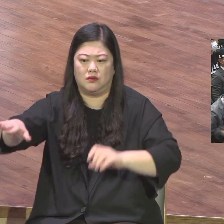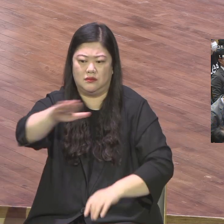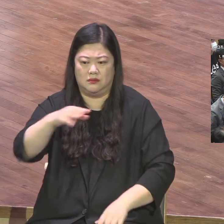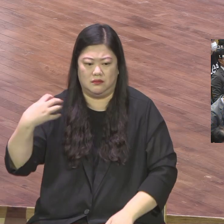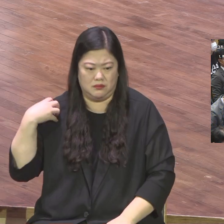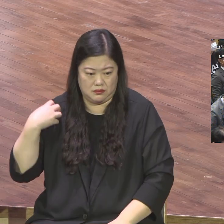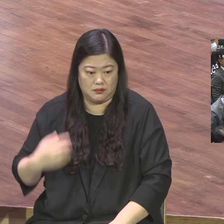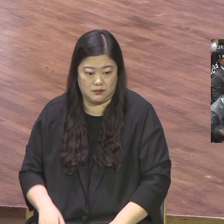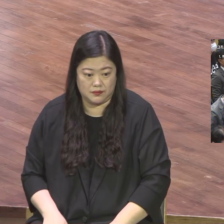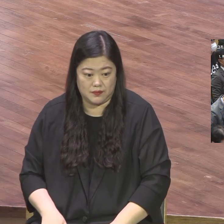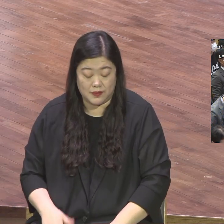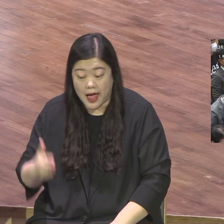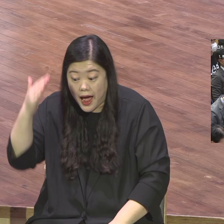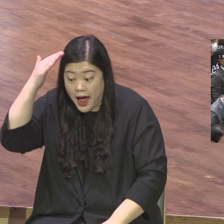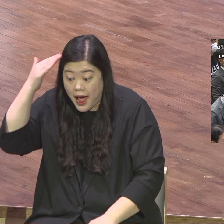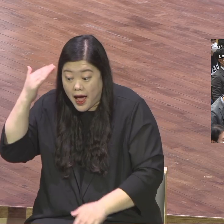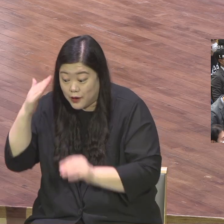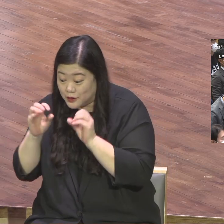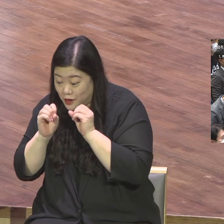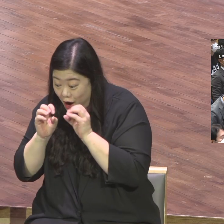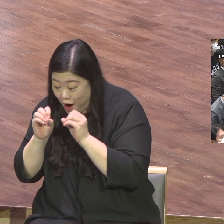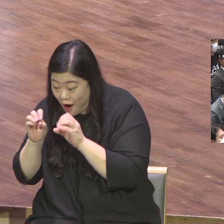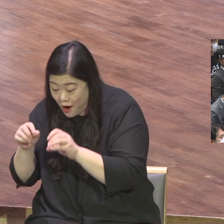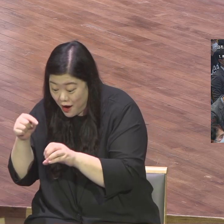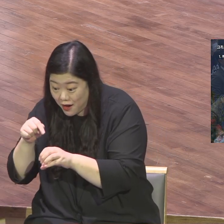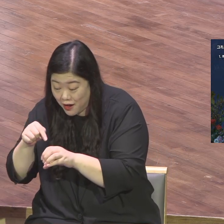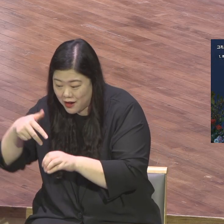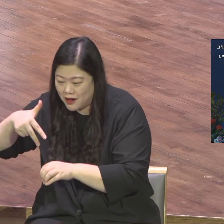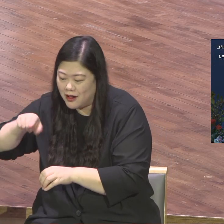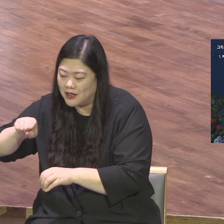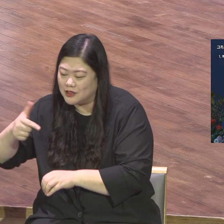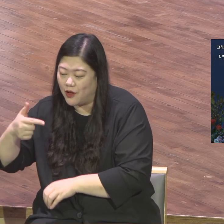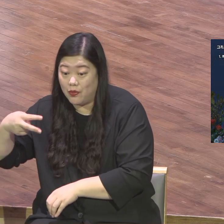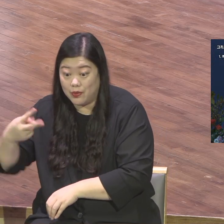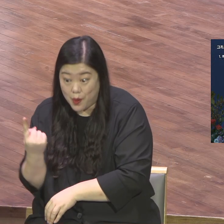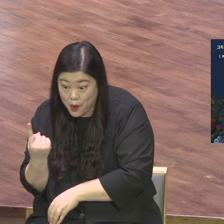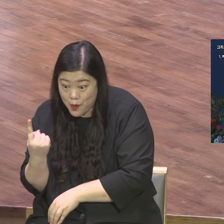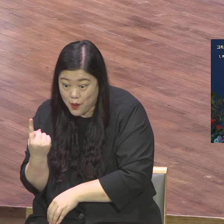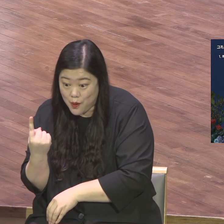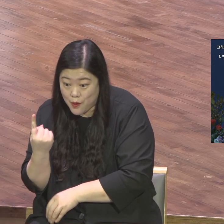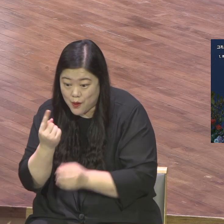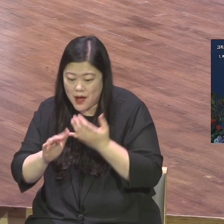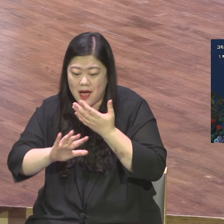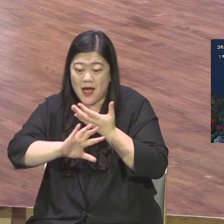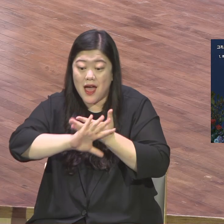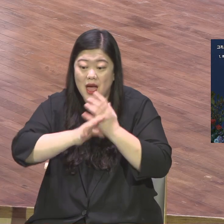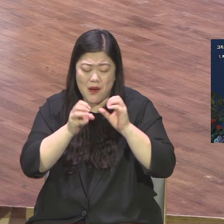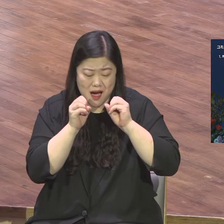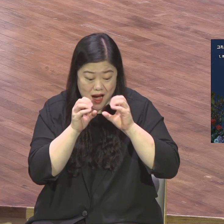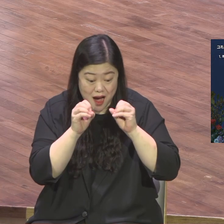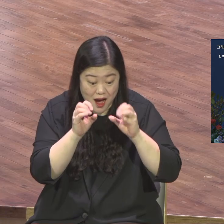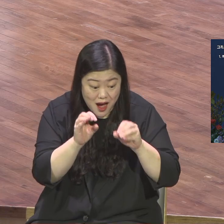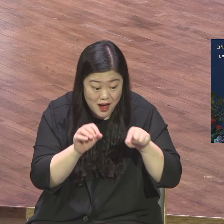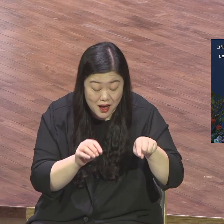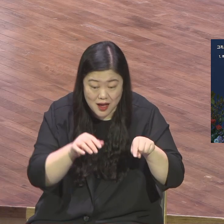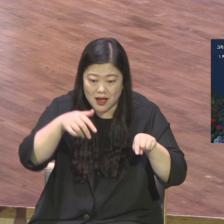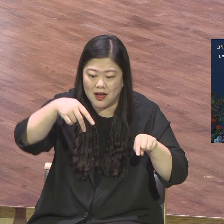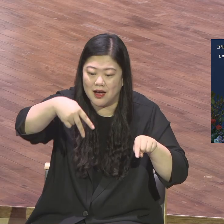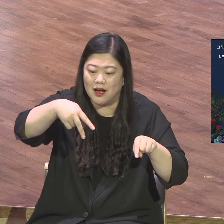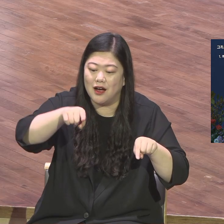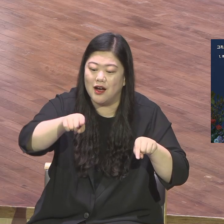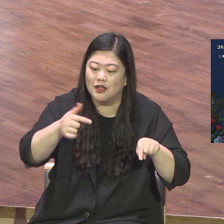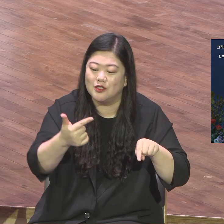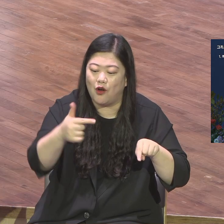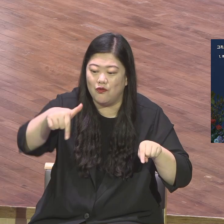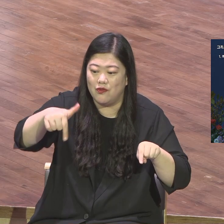국내는 전도 해외는 선교. 그래서 이 방향을 맞춘 사람을 하나님이 불꽃 같은 눈동자로 지키게 하신다고 말하지